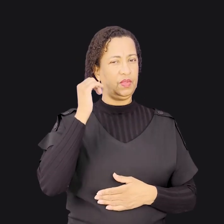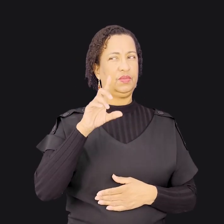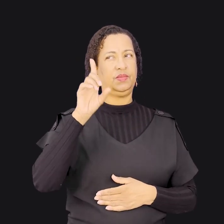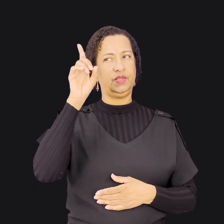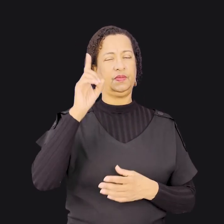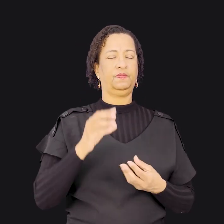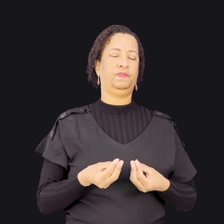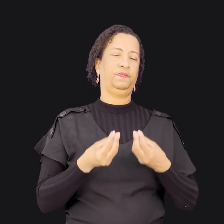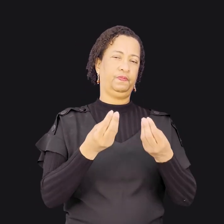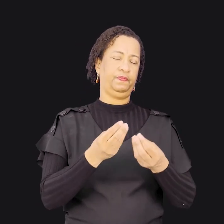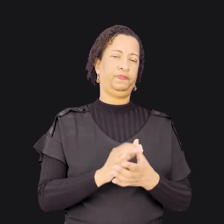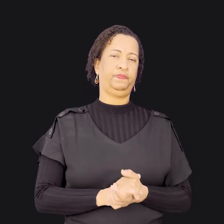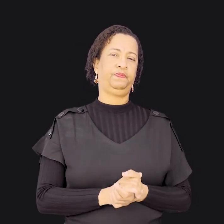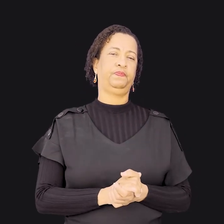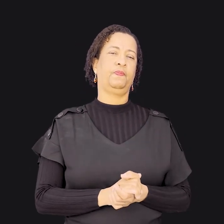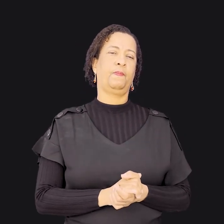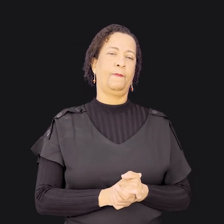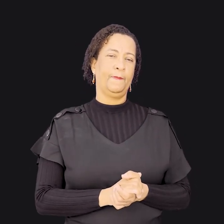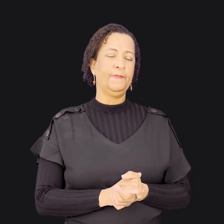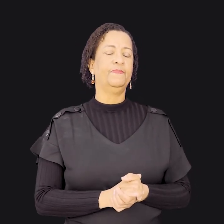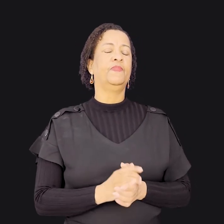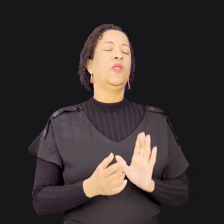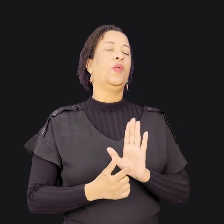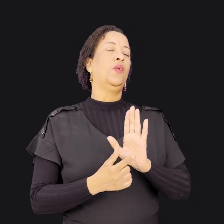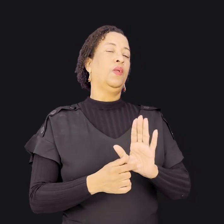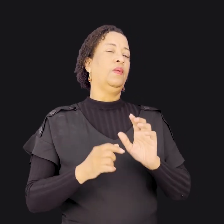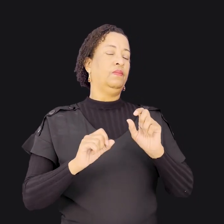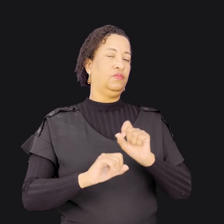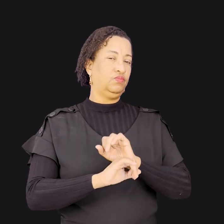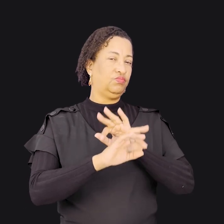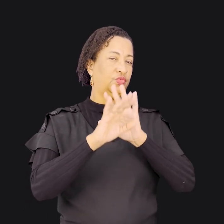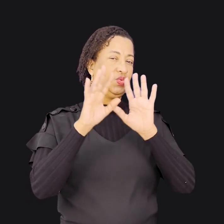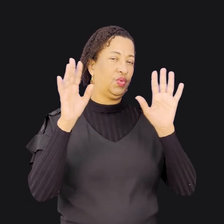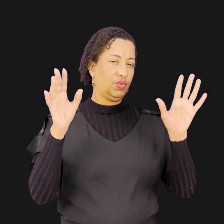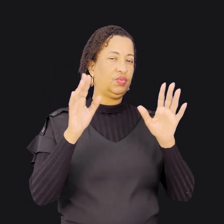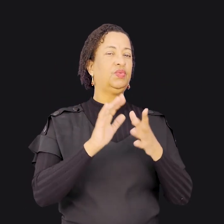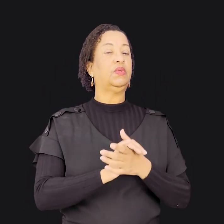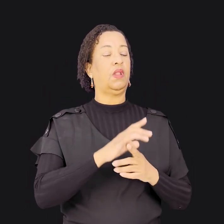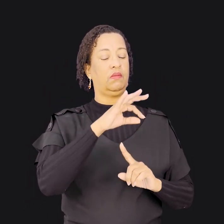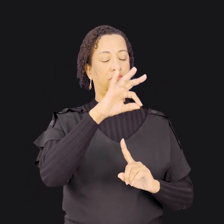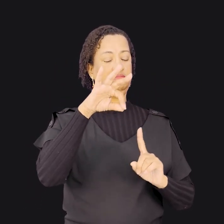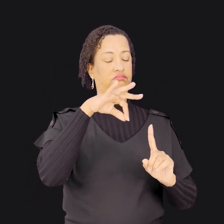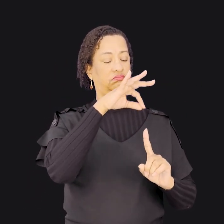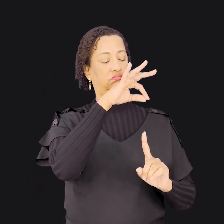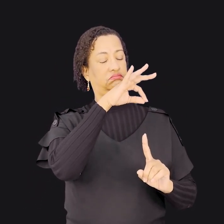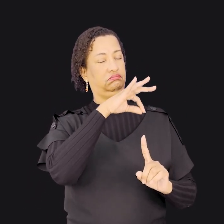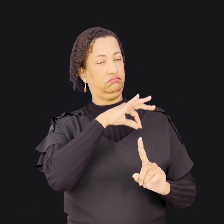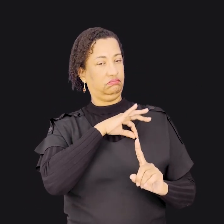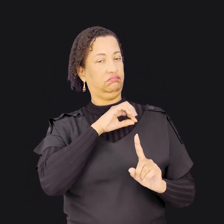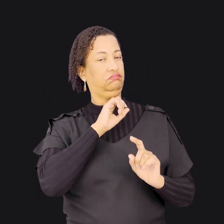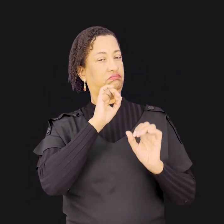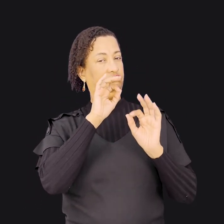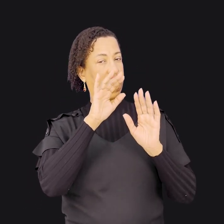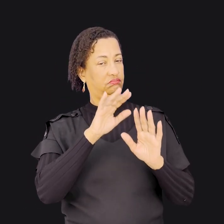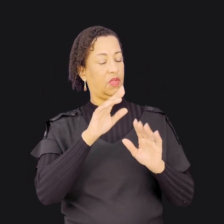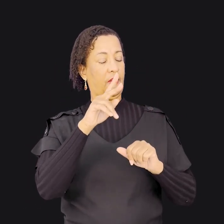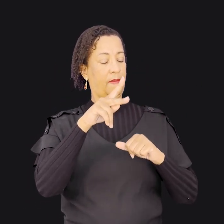sabedoria que Deus lhe deu. Essa passagem anunciou claramente as inspirações do Espírito Santo. Nesta passagem,